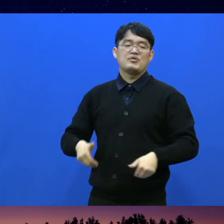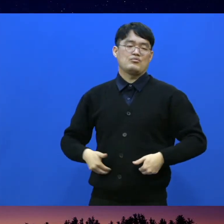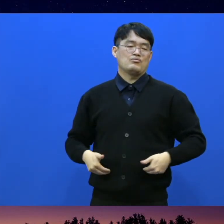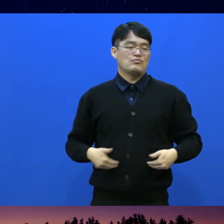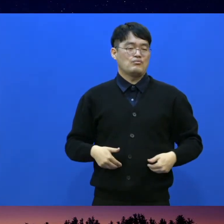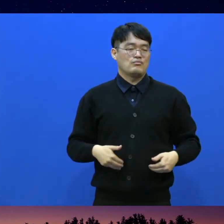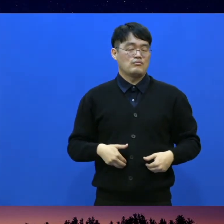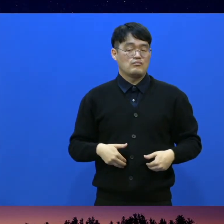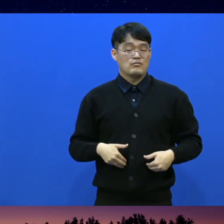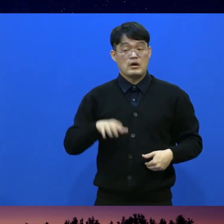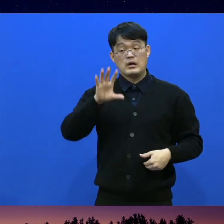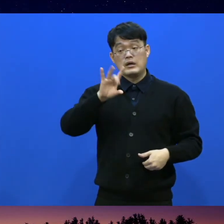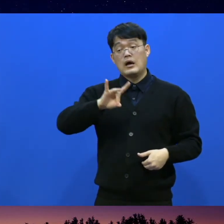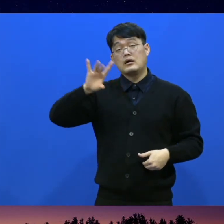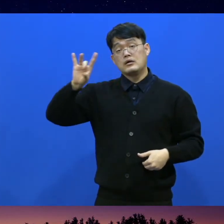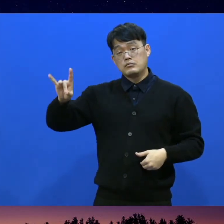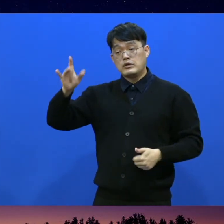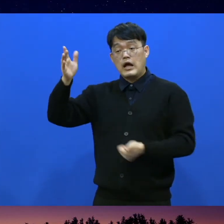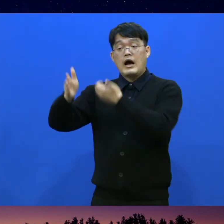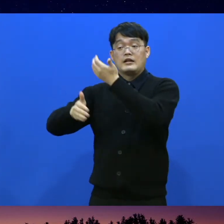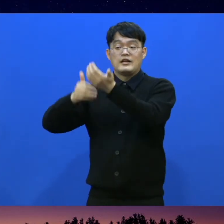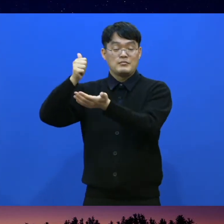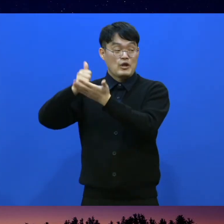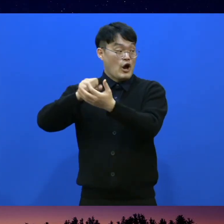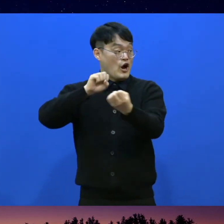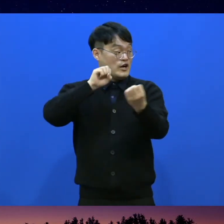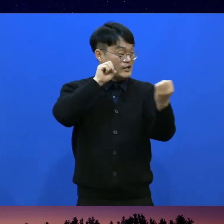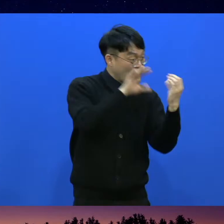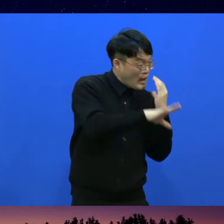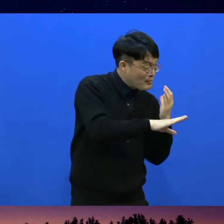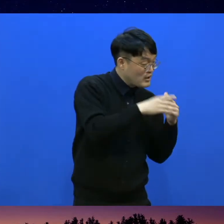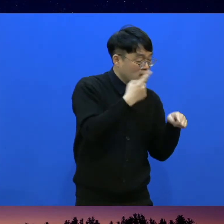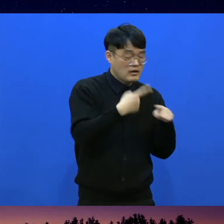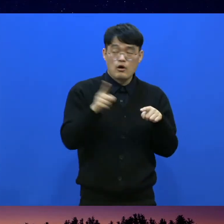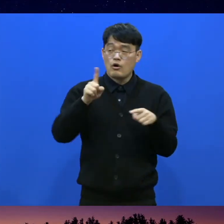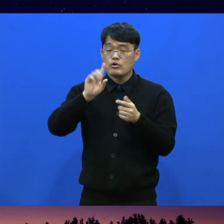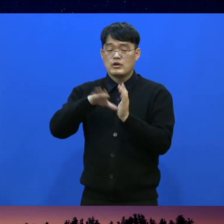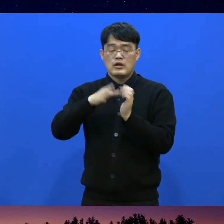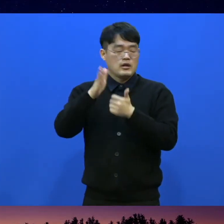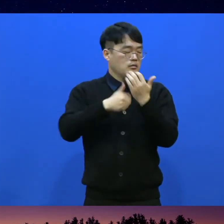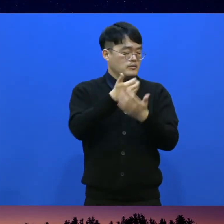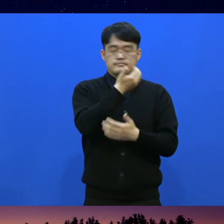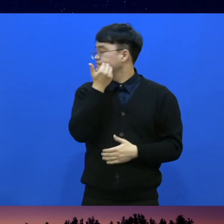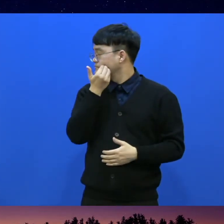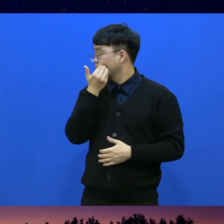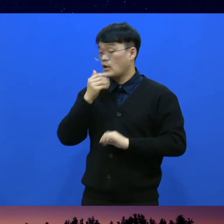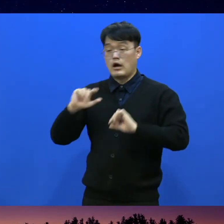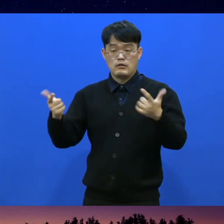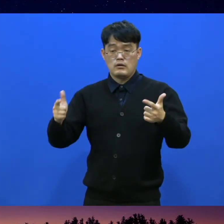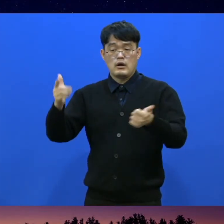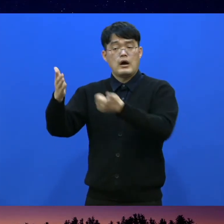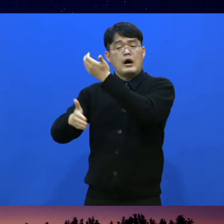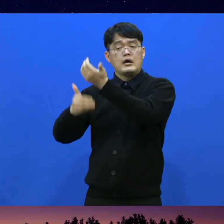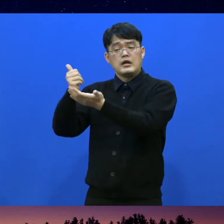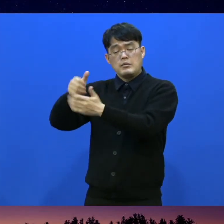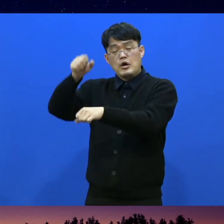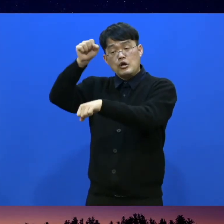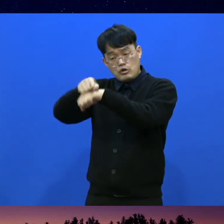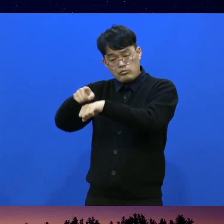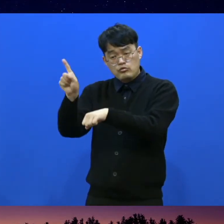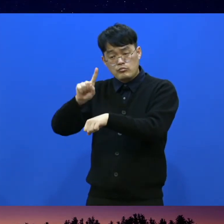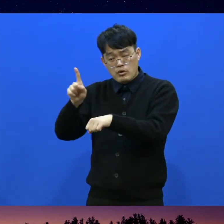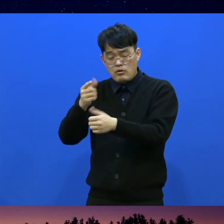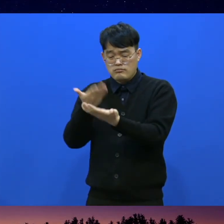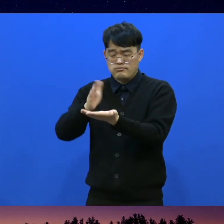어떤 때는 하나님이 반응하셔야 어떤 때는 고개를 돌리시는 분이 아닙니다. 하나님의 태도는 성품과 관계된다는 말은 하나님의 성품은